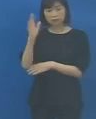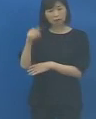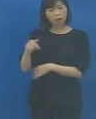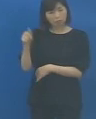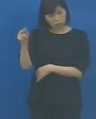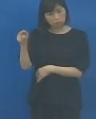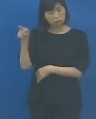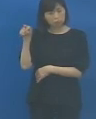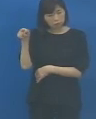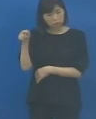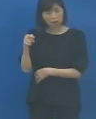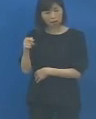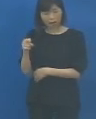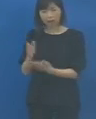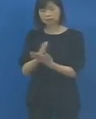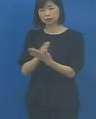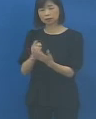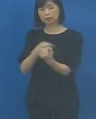ありますので、